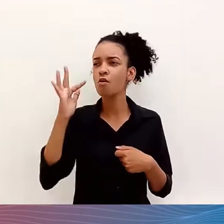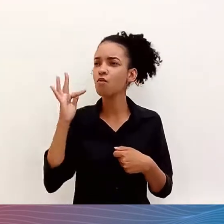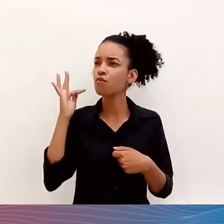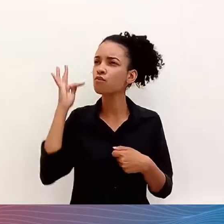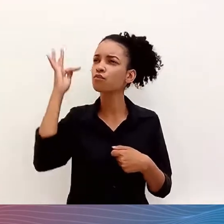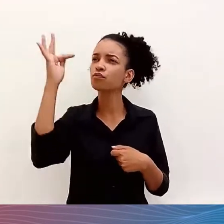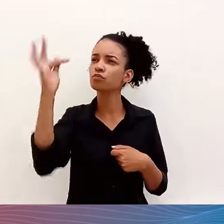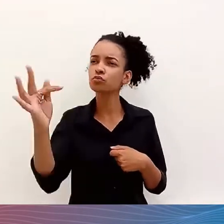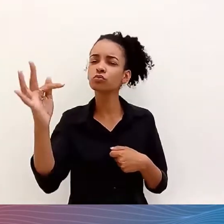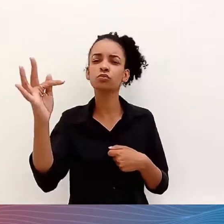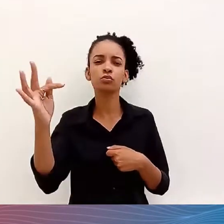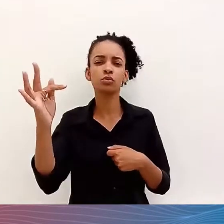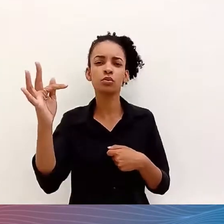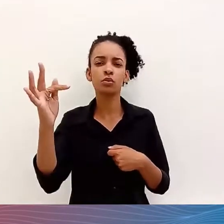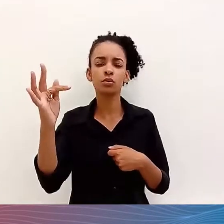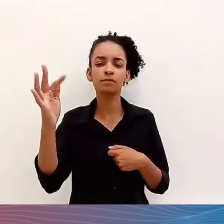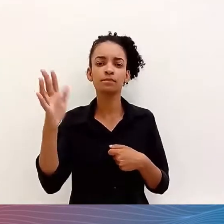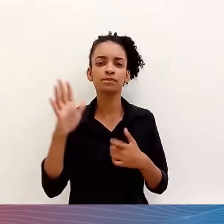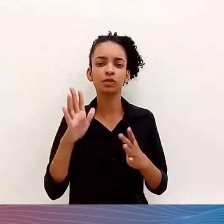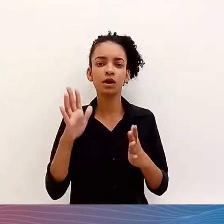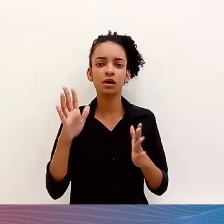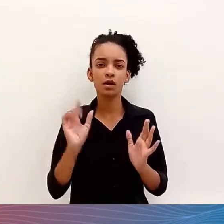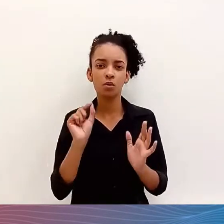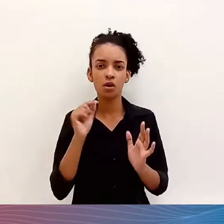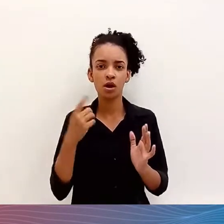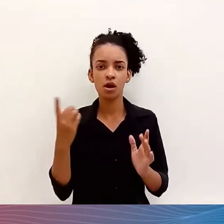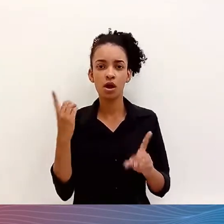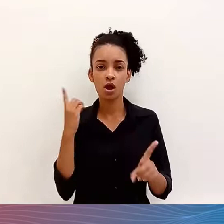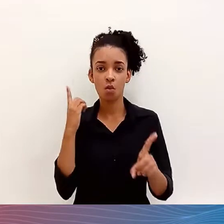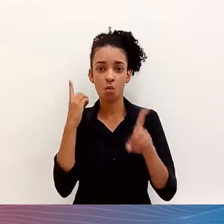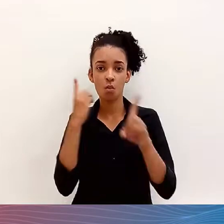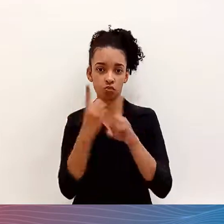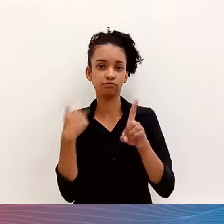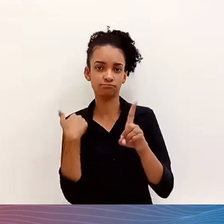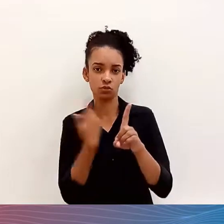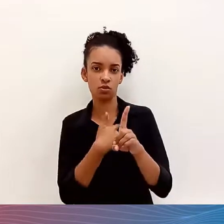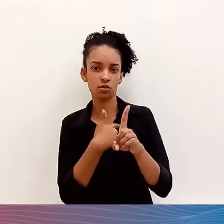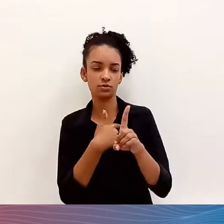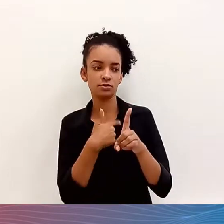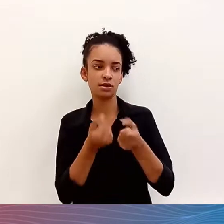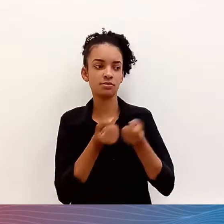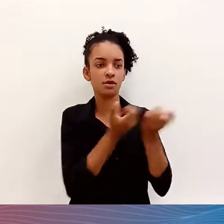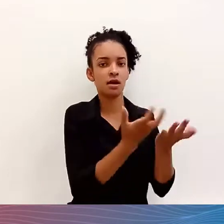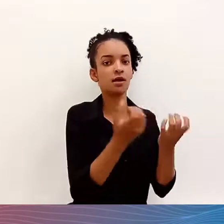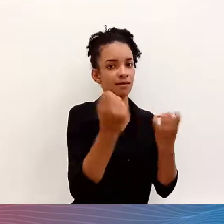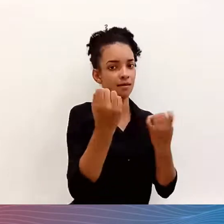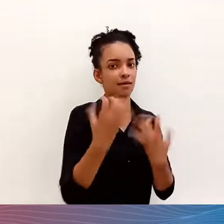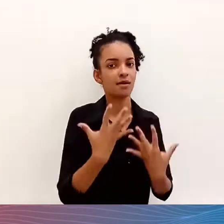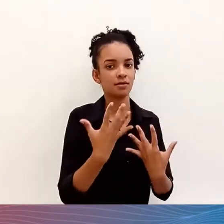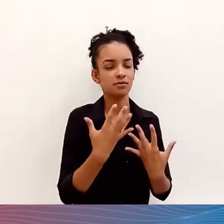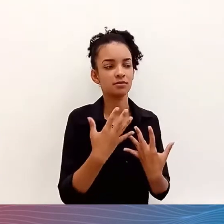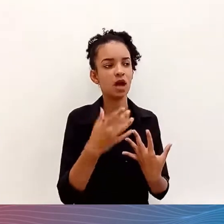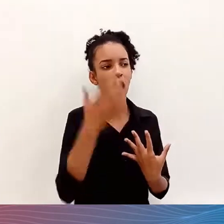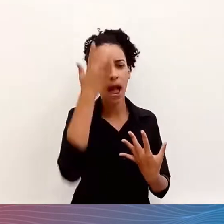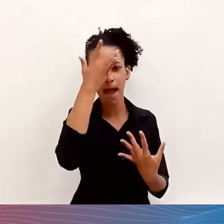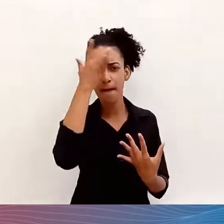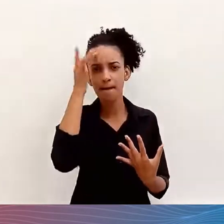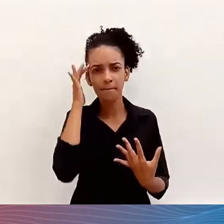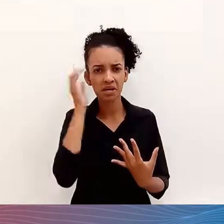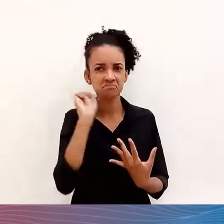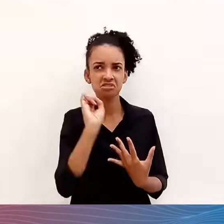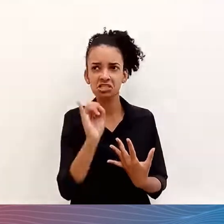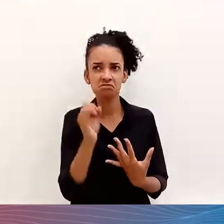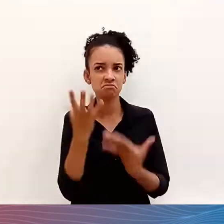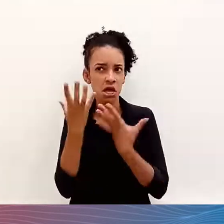canal para levar graça para essas pessoas. Se elas vão crer ou não vão crer, é problema dela. Mas